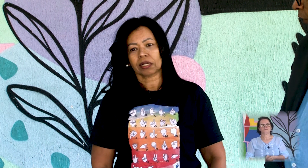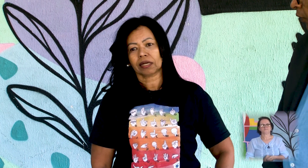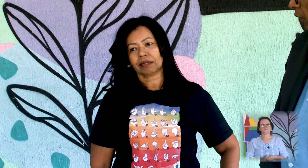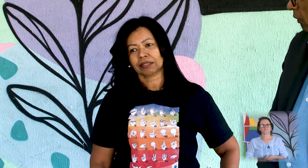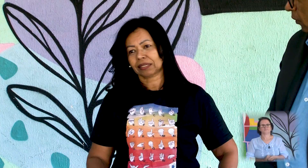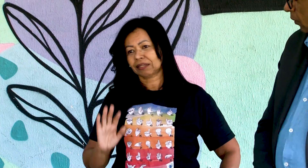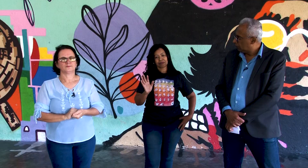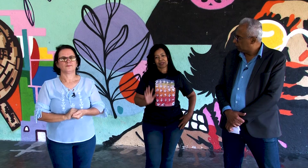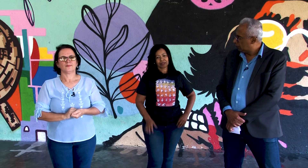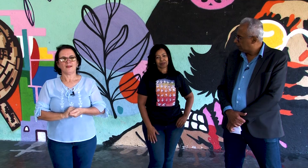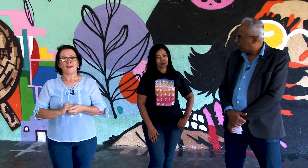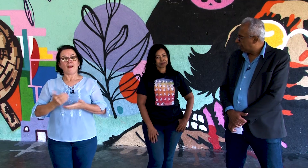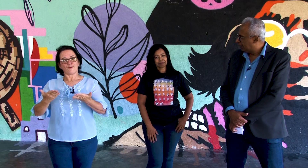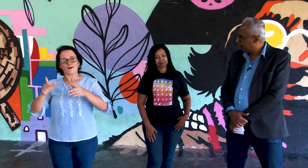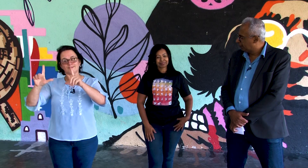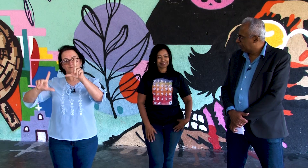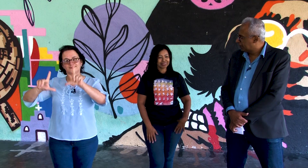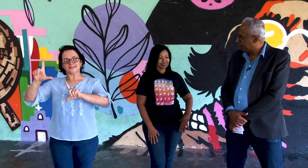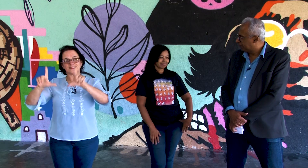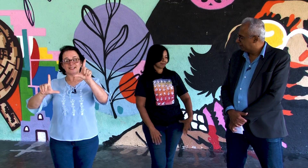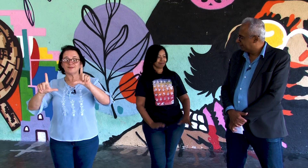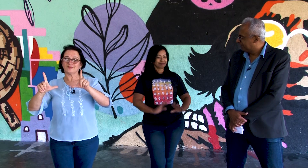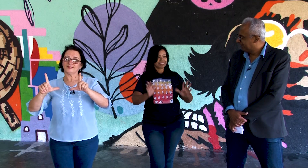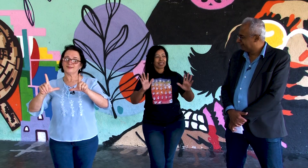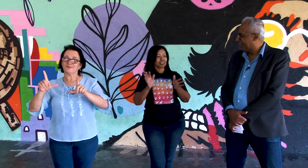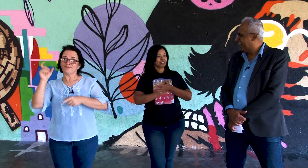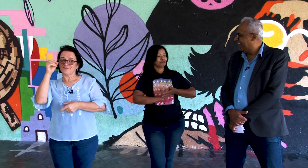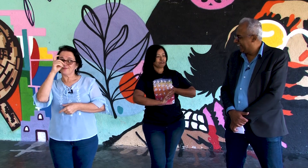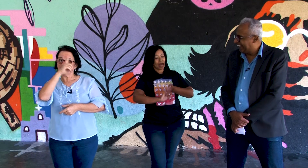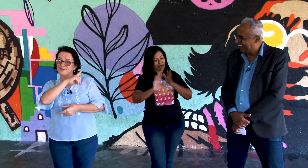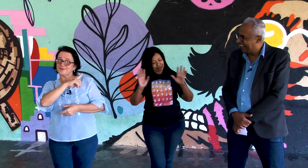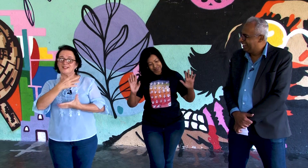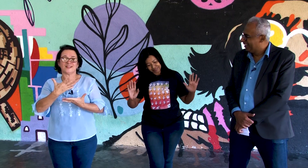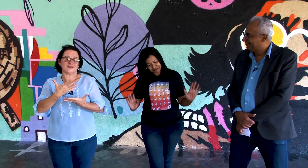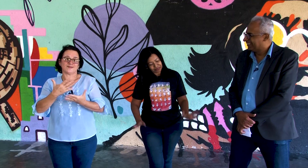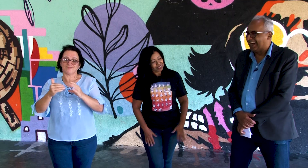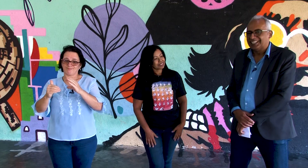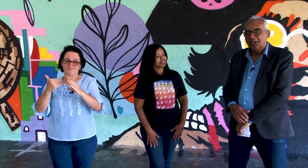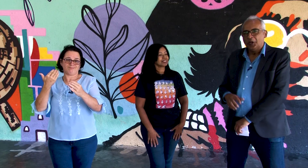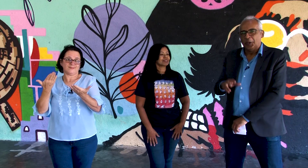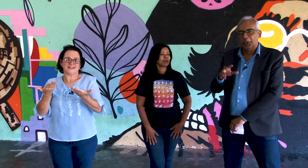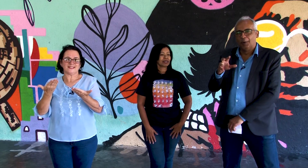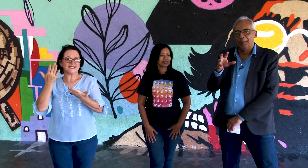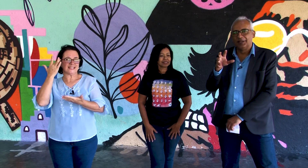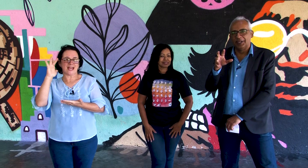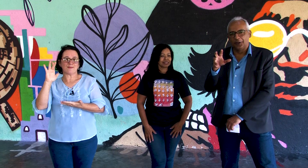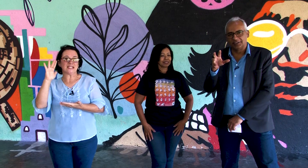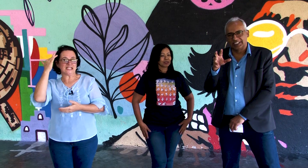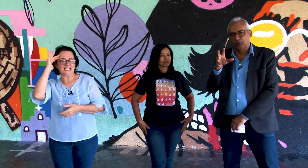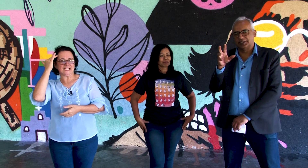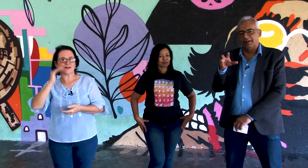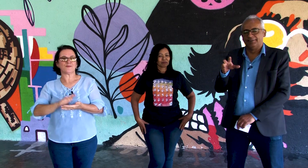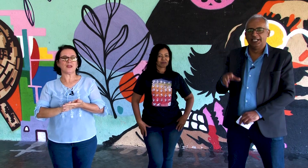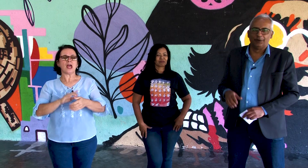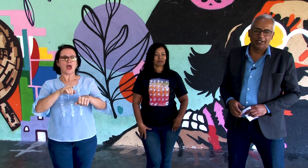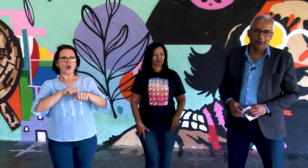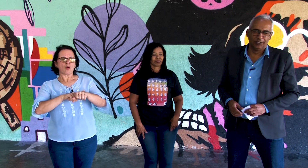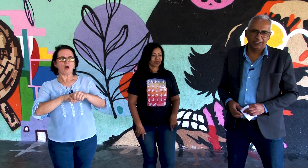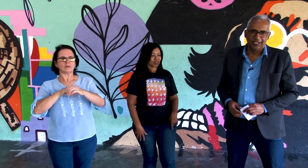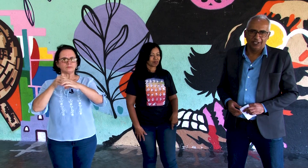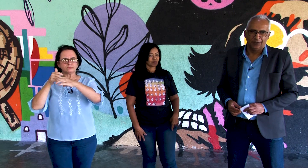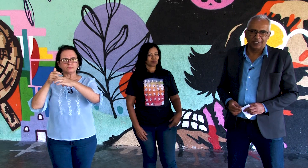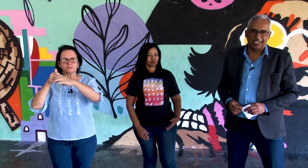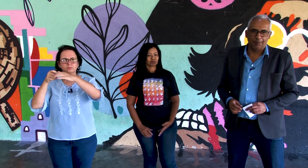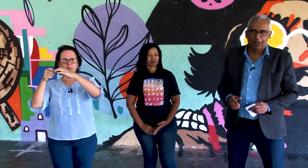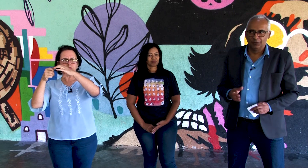isso. Agora na TV Não tem jeito. Não tem, Não tem. a gente faz. Verdade. E a gente espera No momento que em que sim. nós estamos gravando aqui